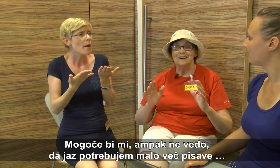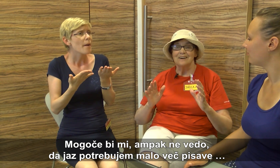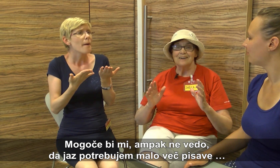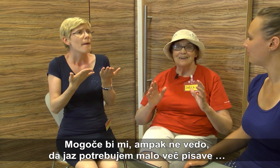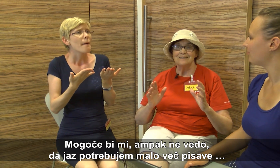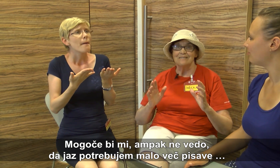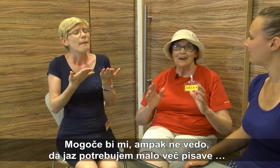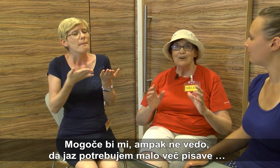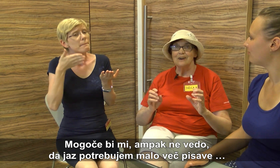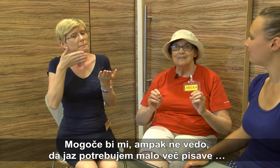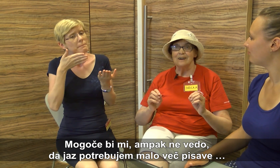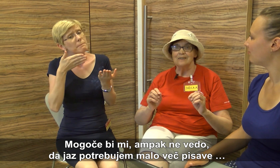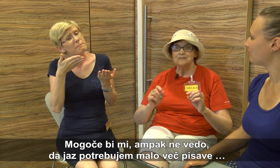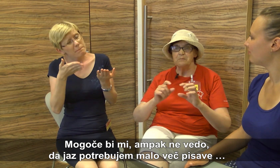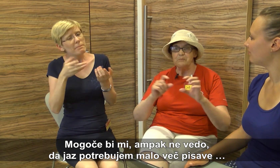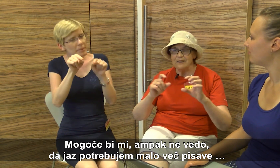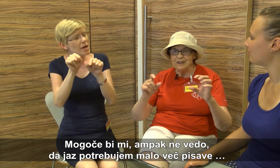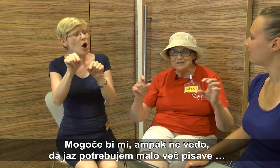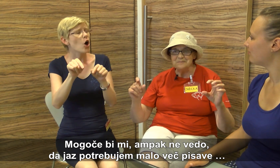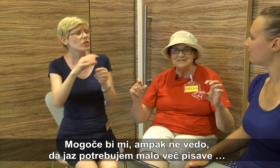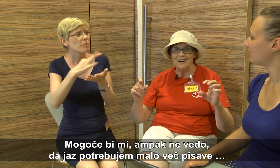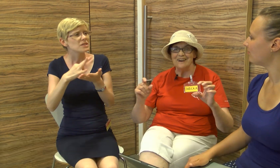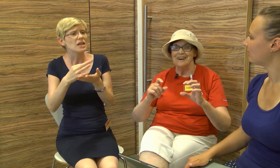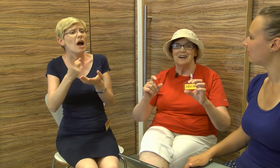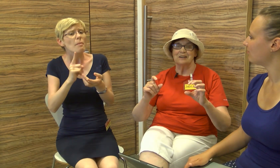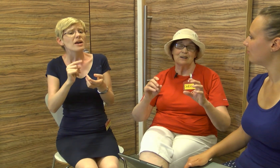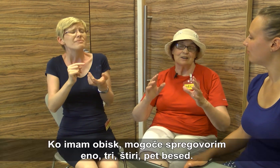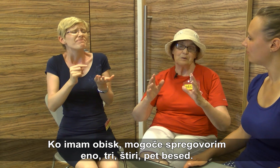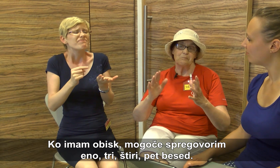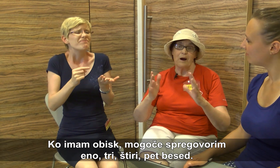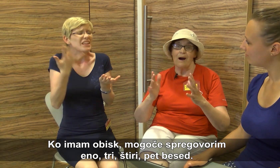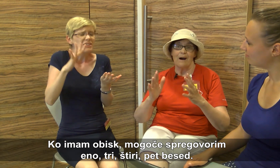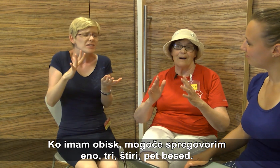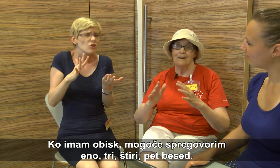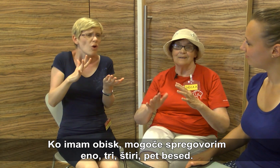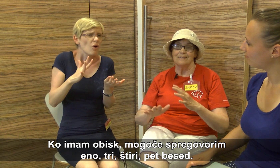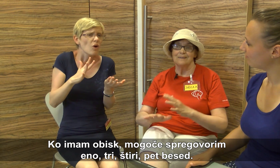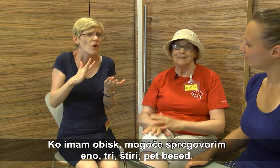ампак не веју, да је срабо моја реч писала, какар па,